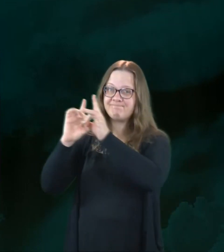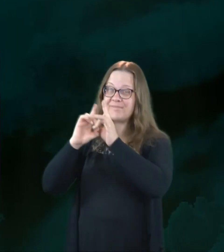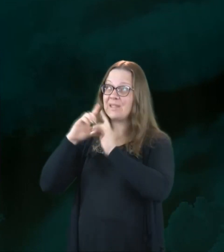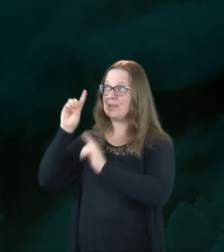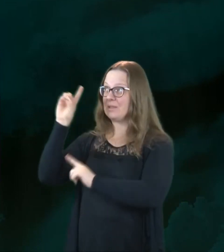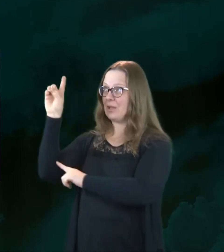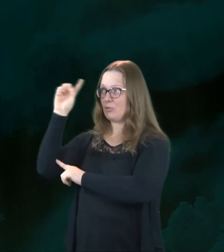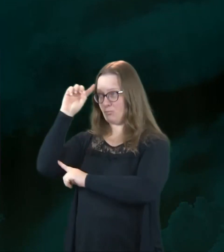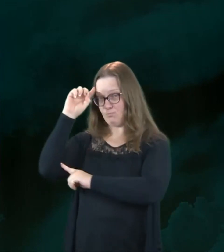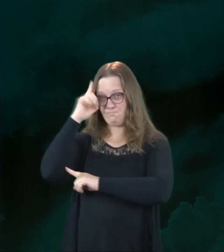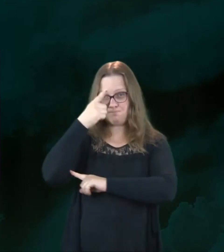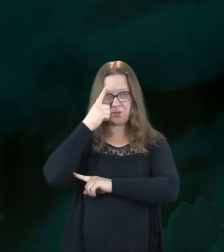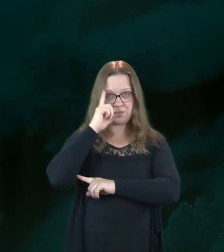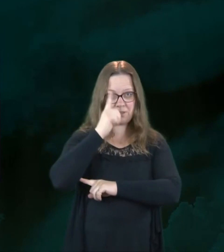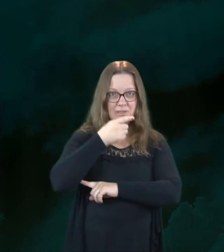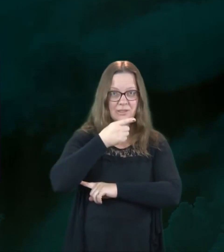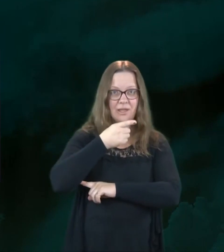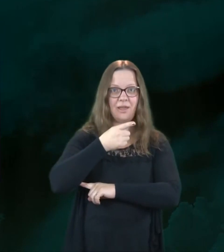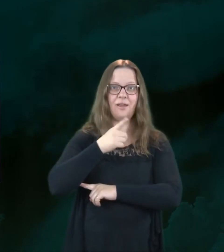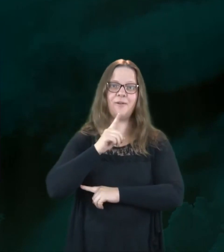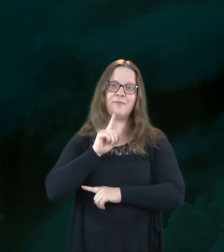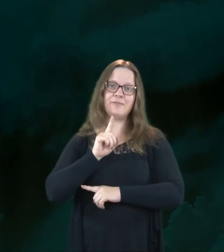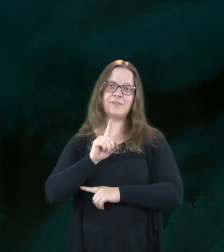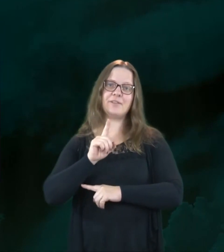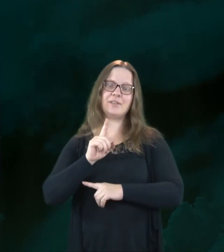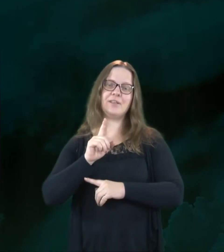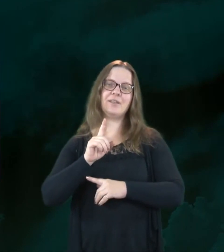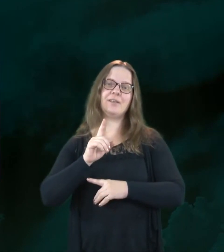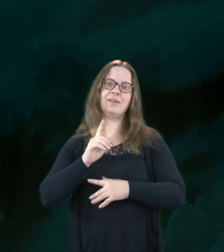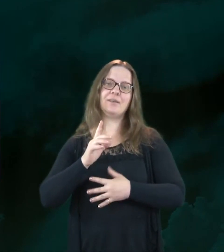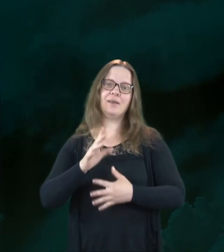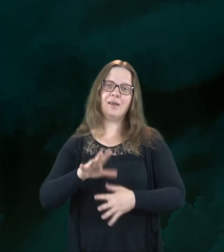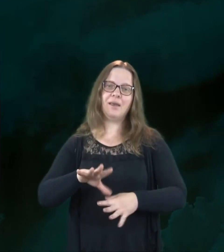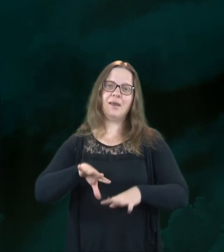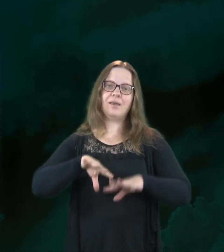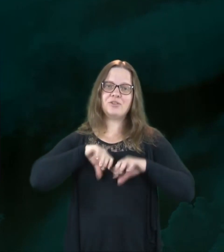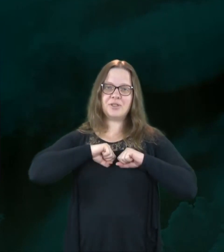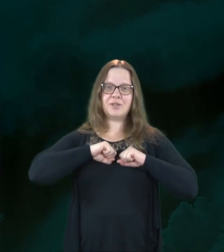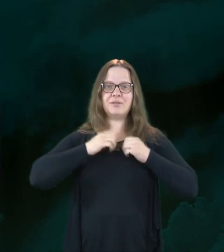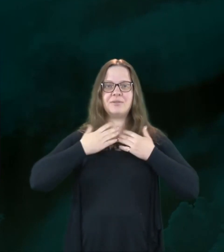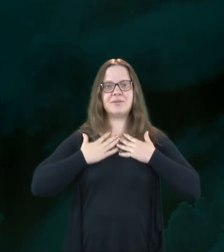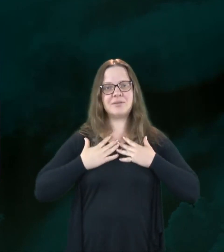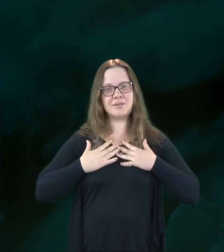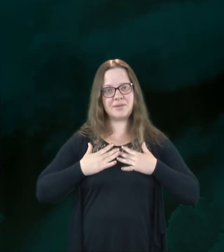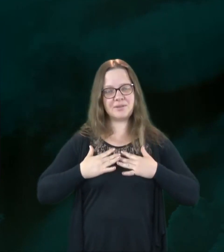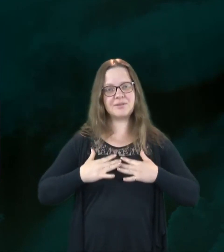é cuidado, você então tem descanso. Então, quando o homem decidiu